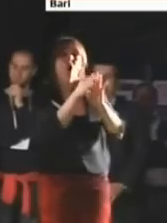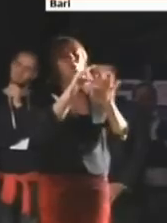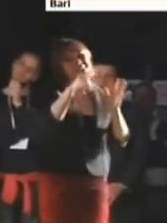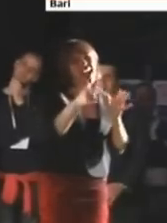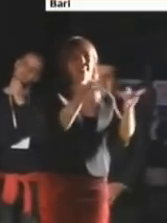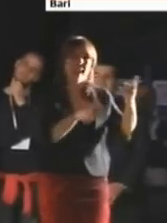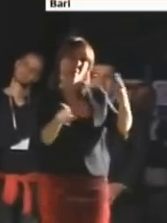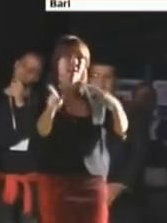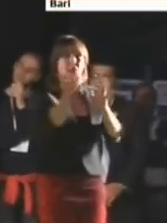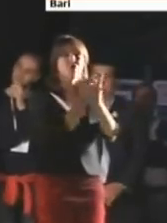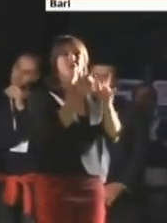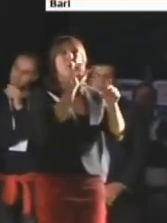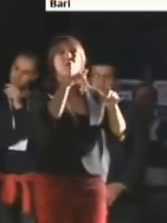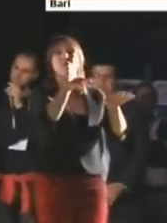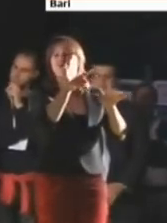modificare la legge 17 del